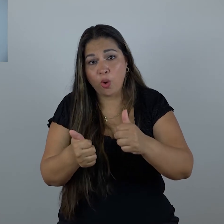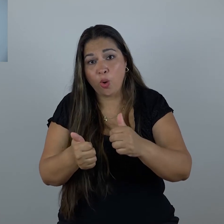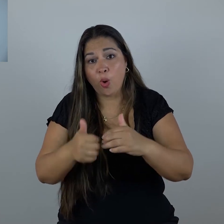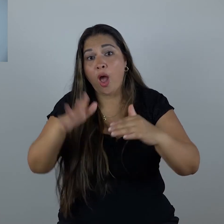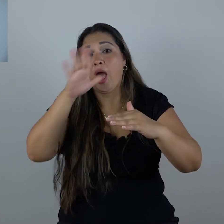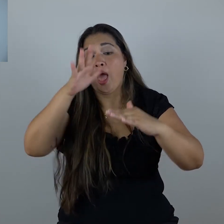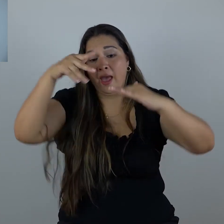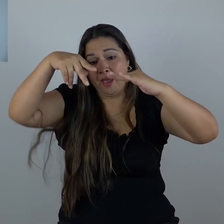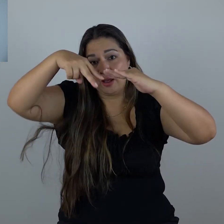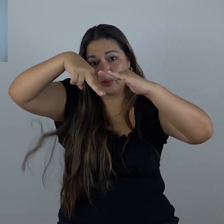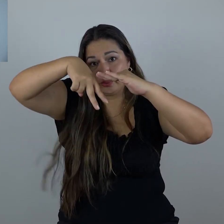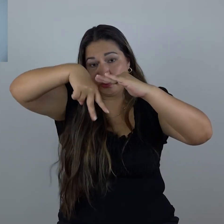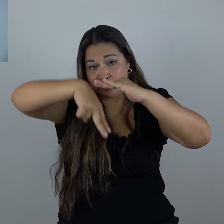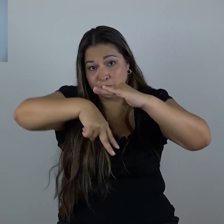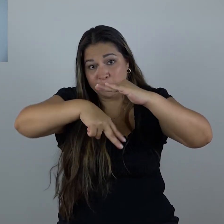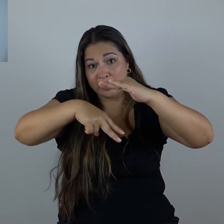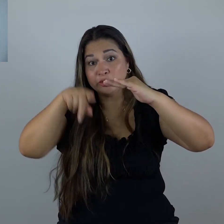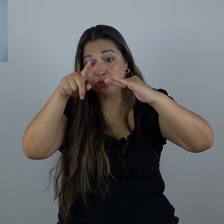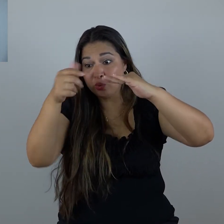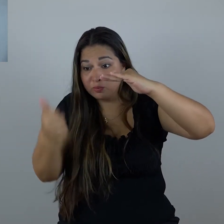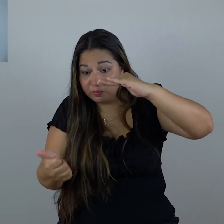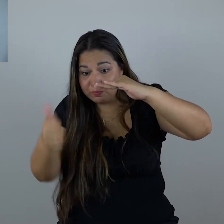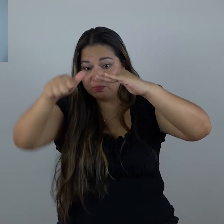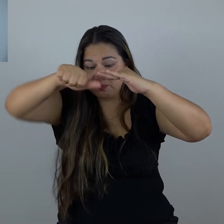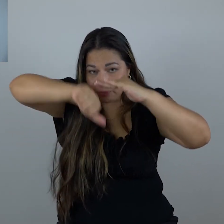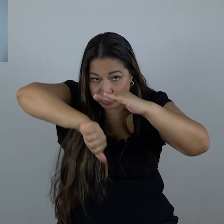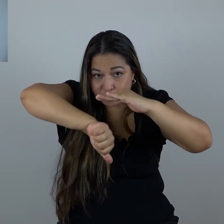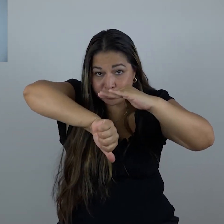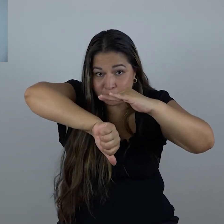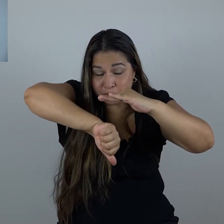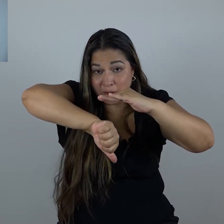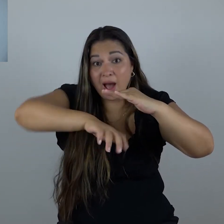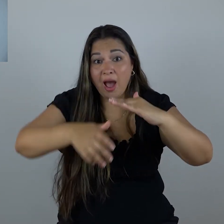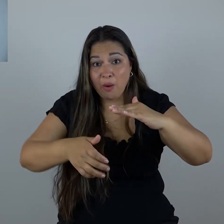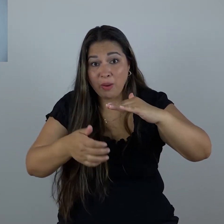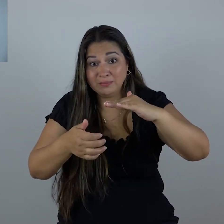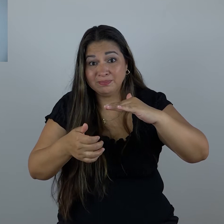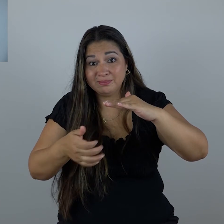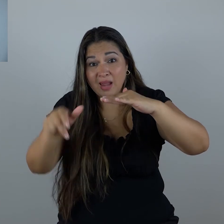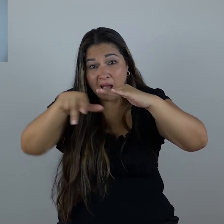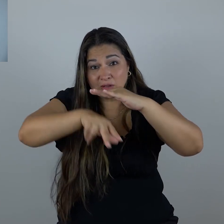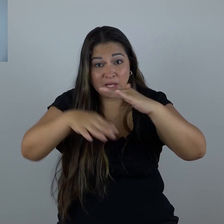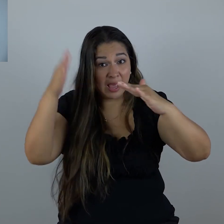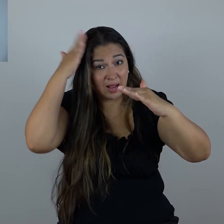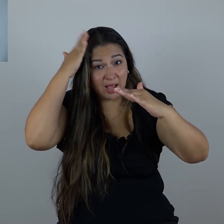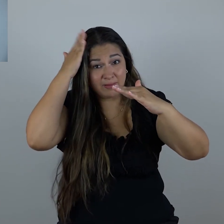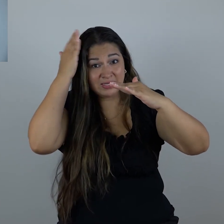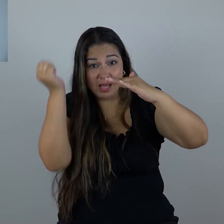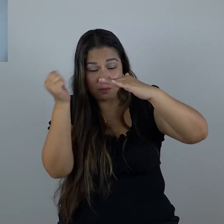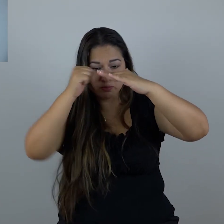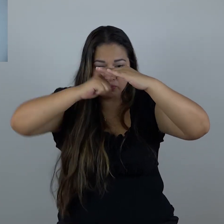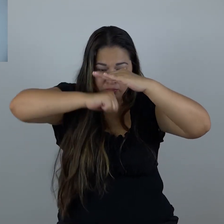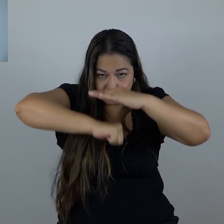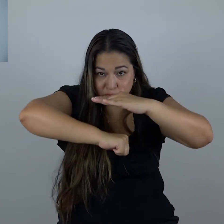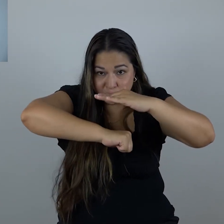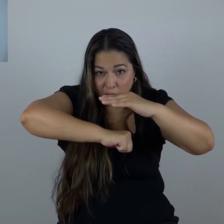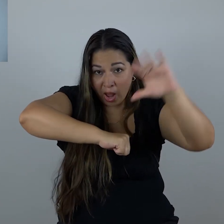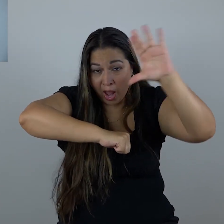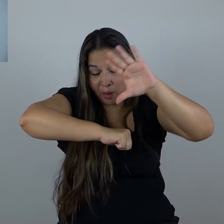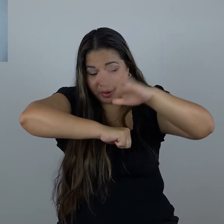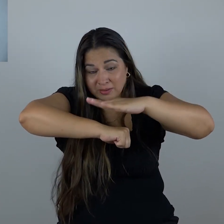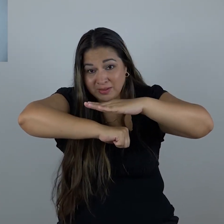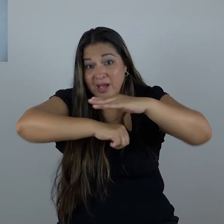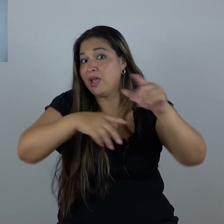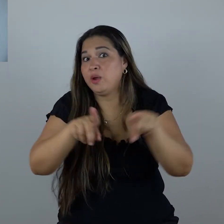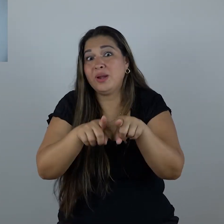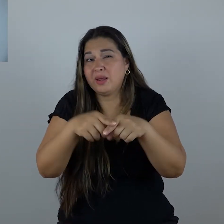el bautismo no es tanto el acto en sí, en que tú seas más joven y te bautices o te bautices de mayor, o aunque